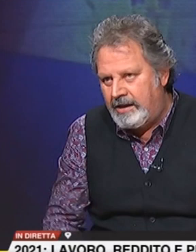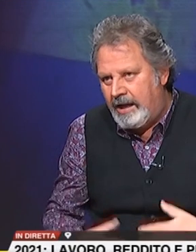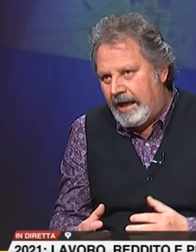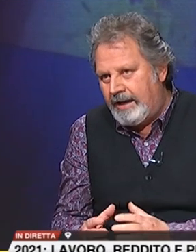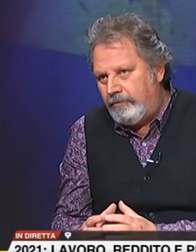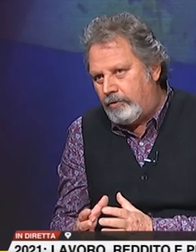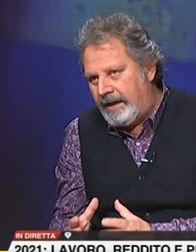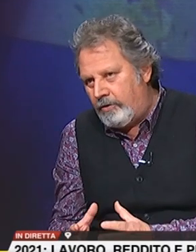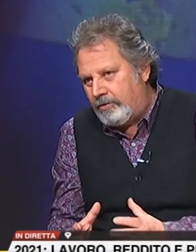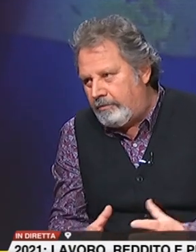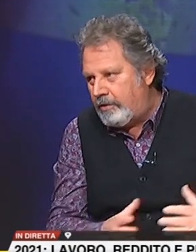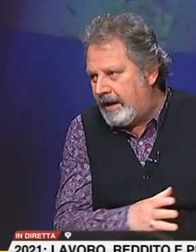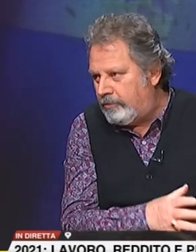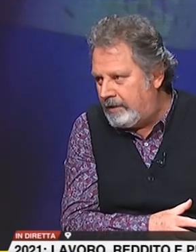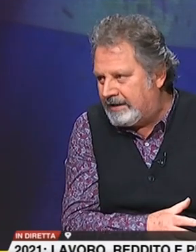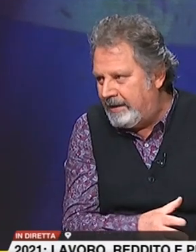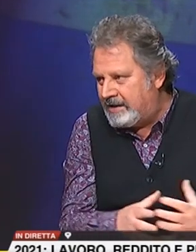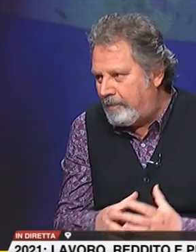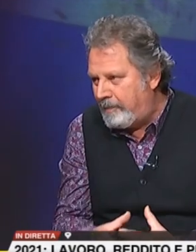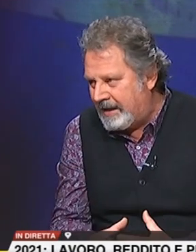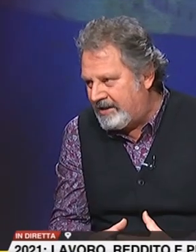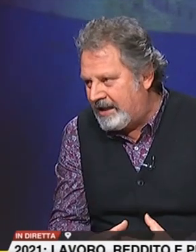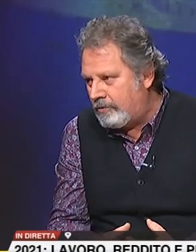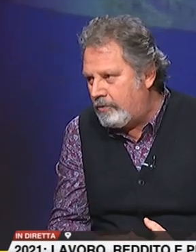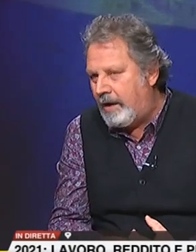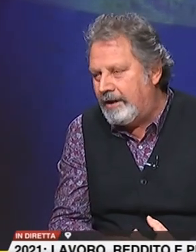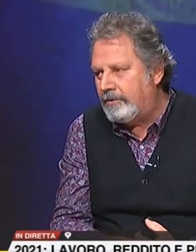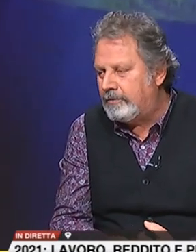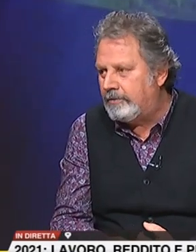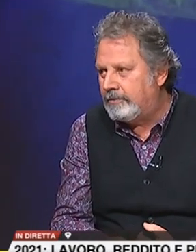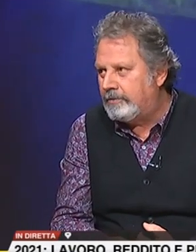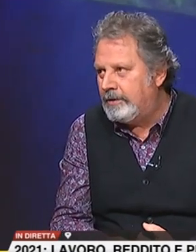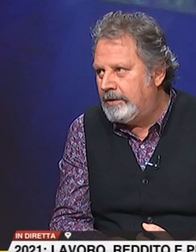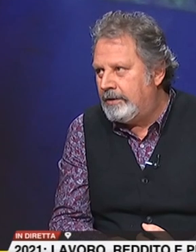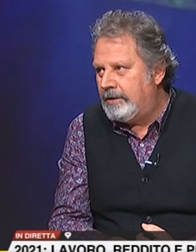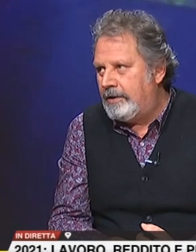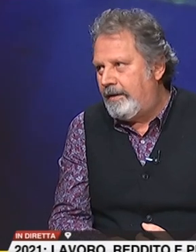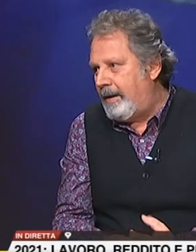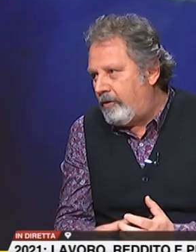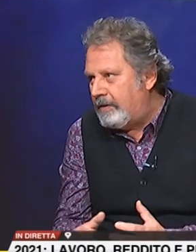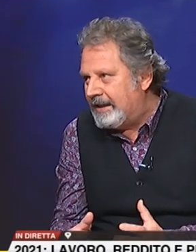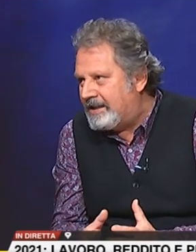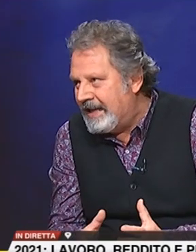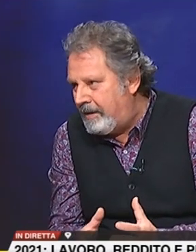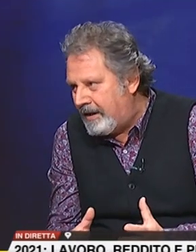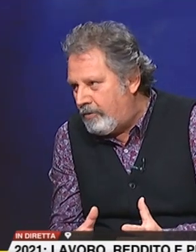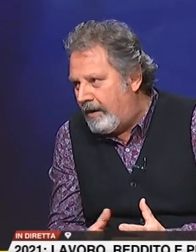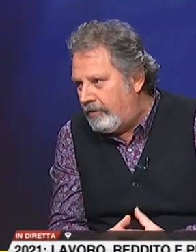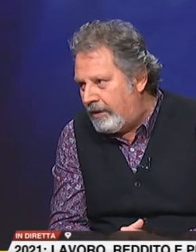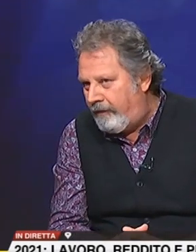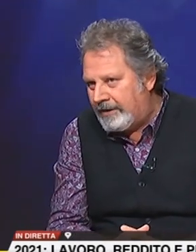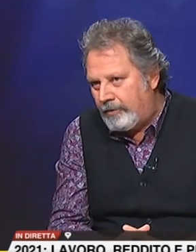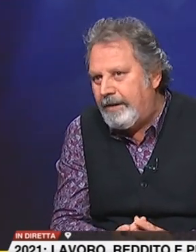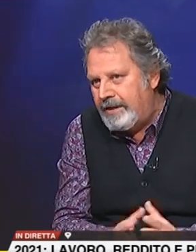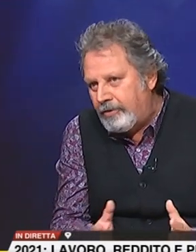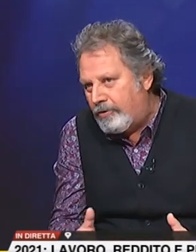2020 hai avuto meno di quello che hai avuto gli altri mesi, proprio perché c'è stato il covaglio. No, sempre uguale, sempre uguale. Vabbè, sulla tredicesima, perché il conguaglio lo